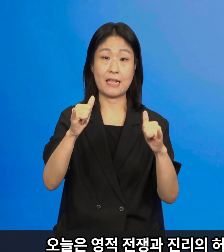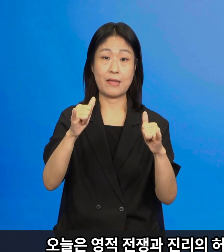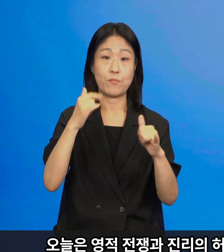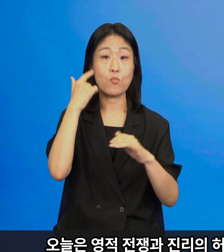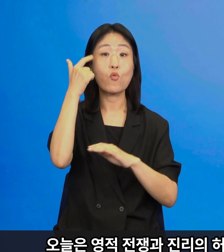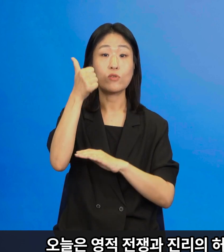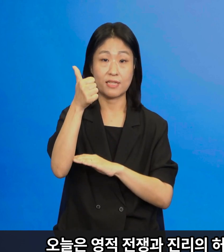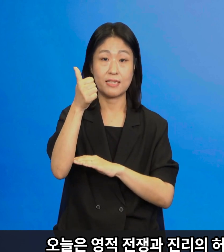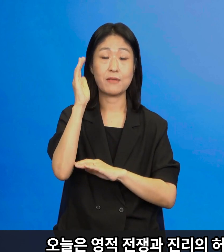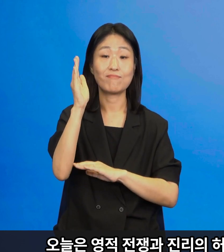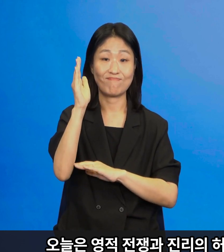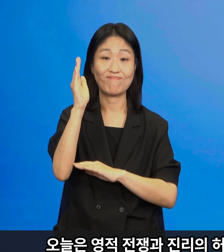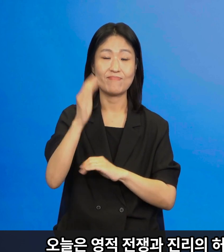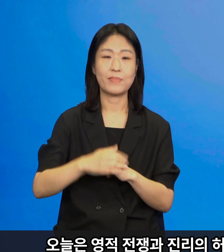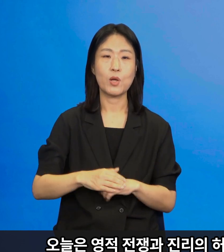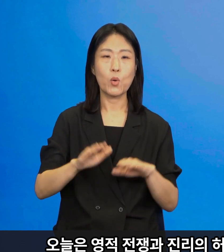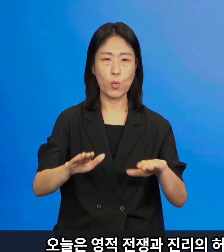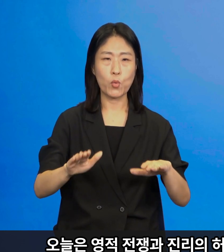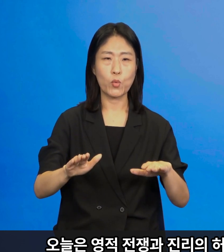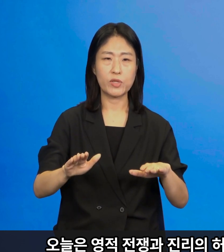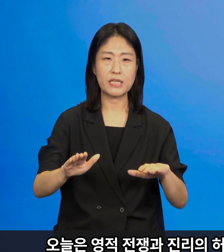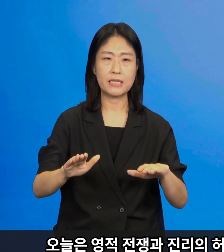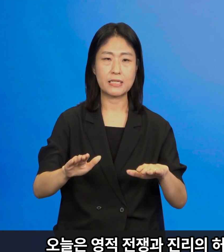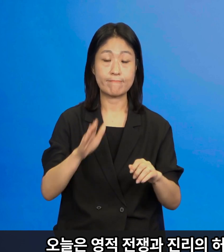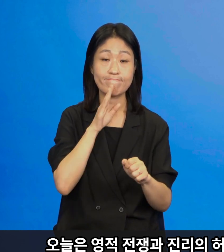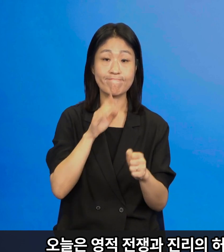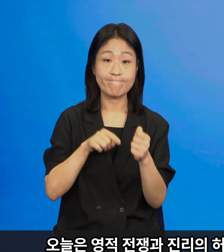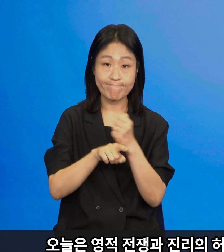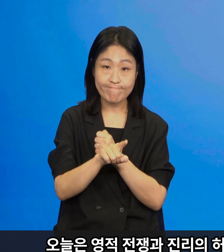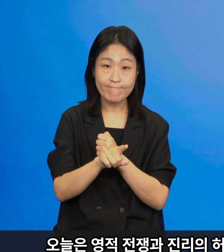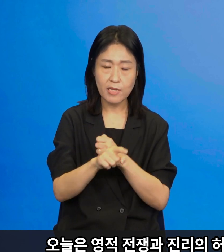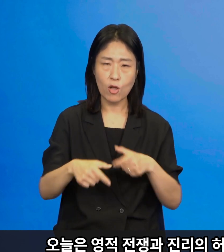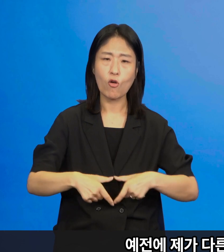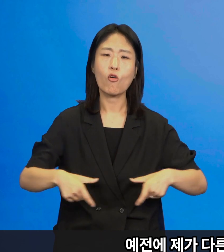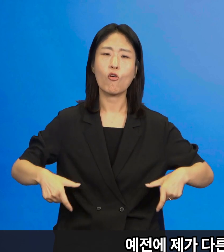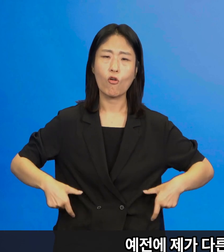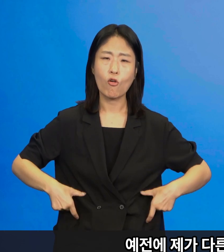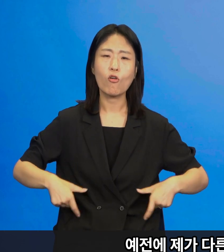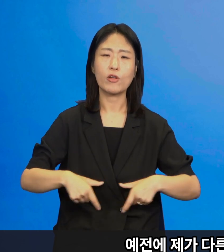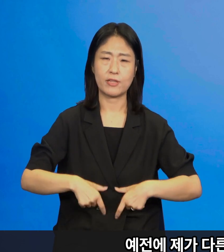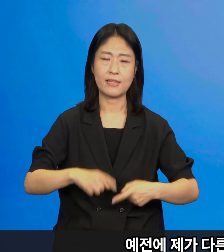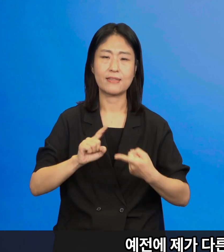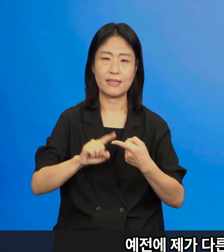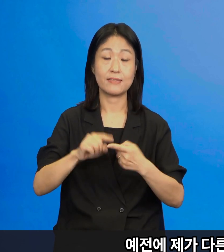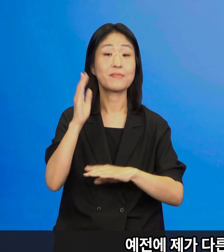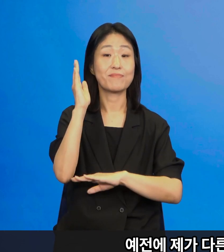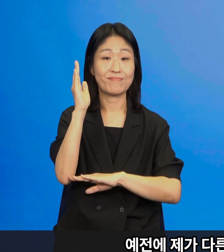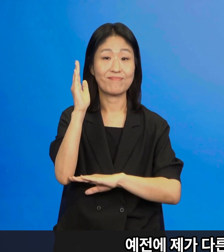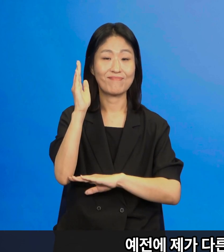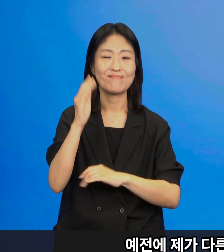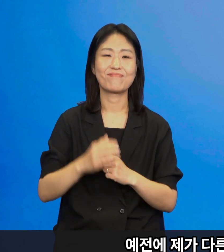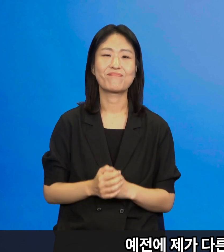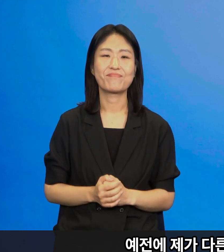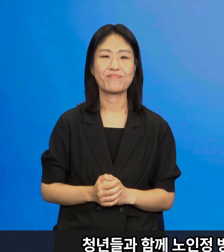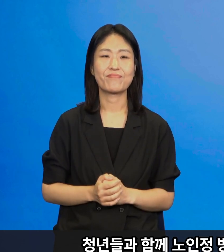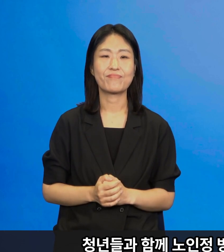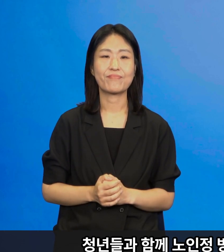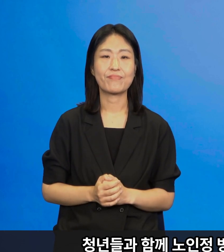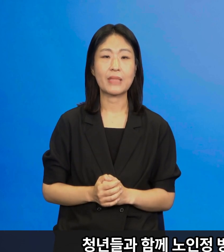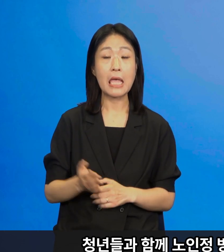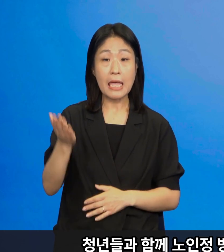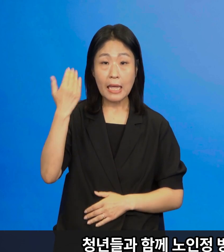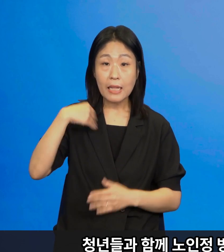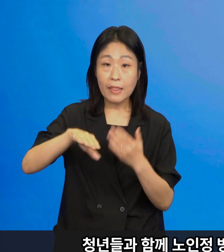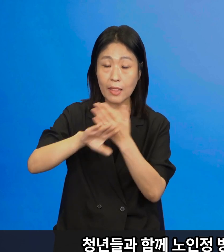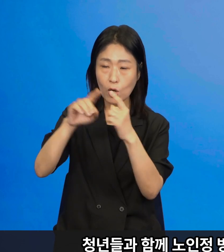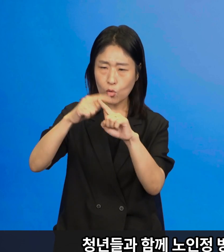전쟁과 진리의 허리띠에 대하여 제가 나눌 것인데요. 예전에 제가 다른 교회에서 사역할 때